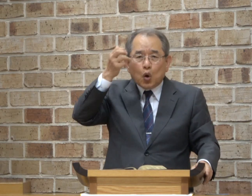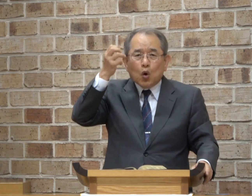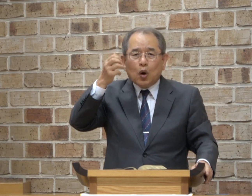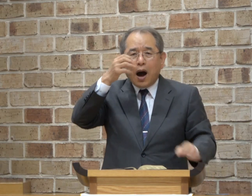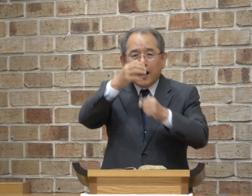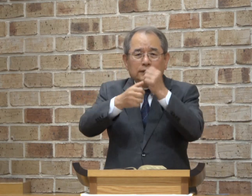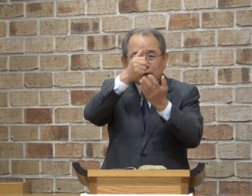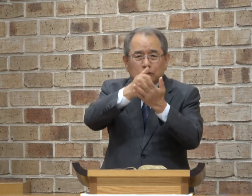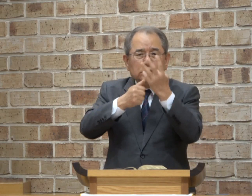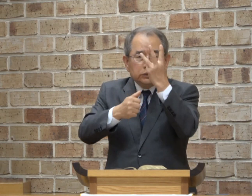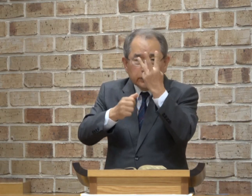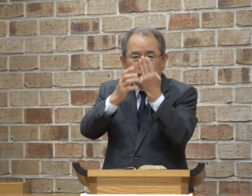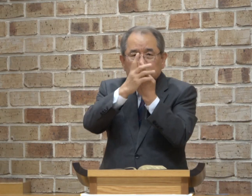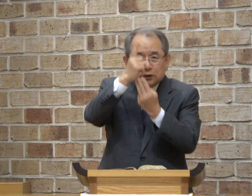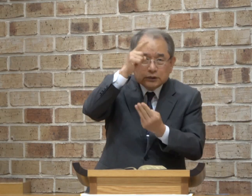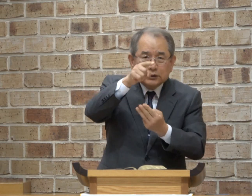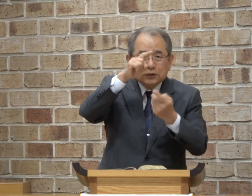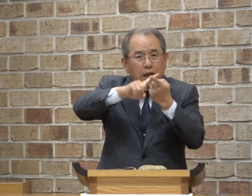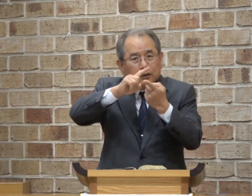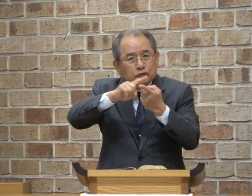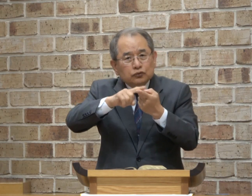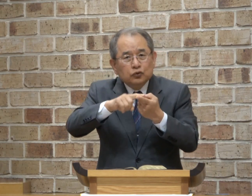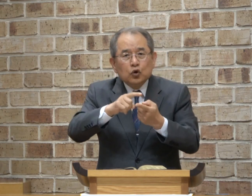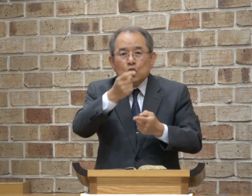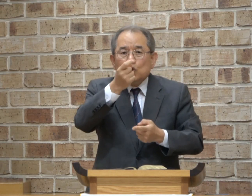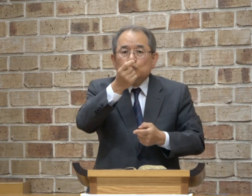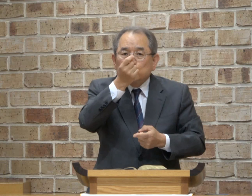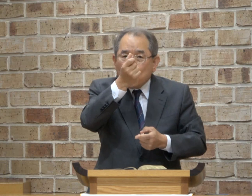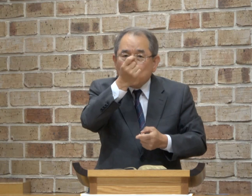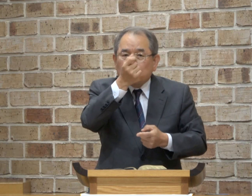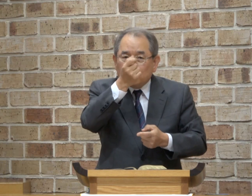성부, 성자, 성령 삼위일체 하나님에 대해서